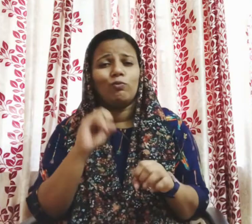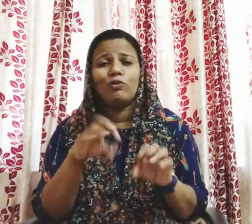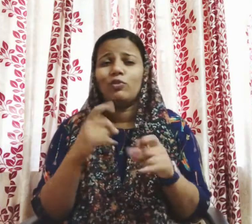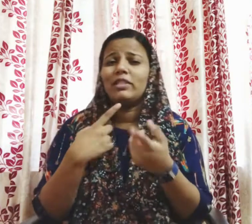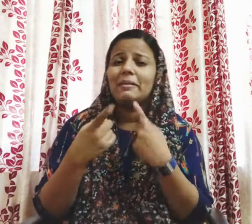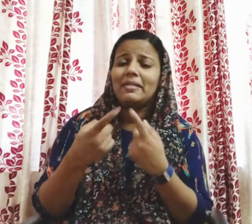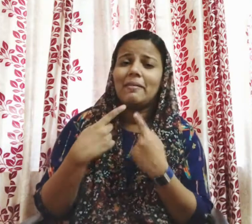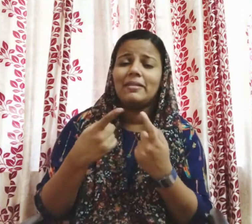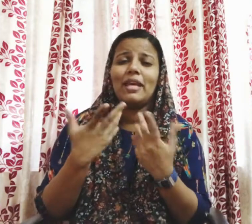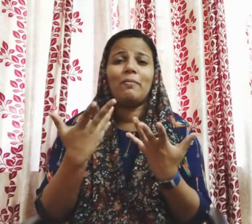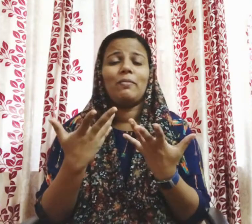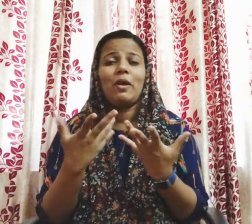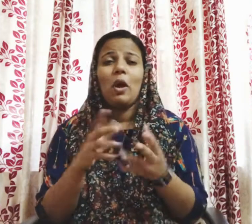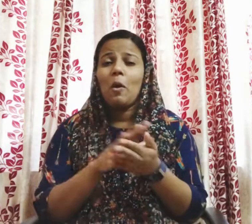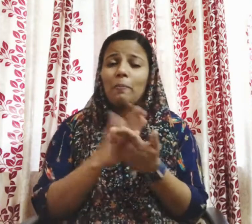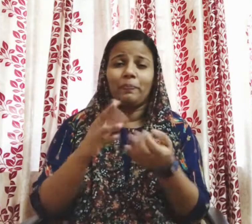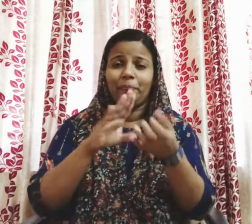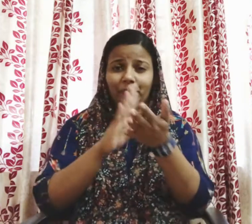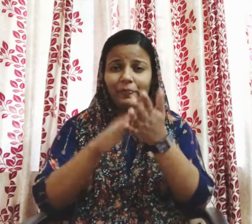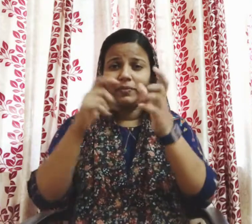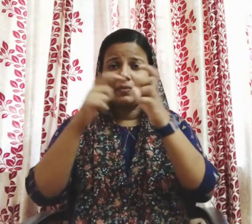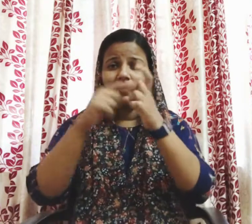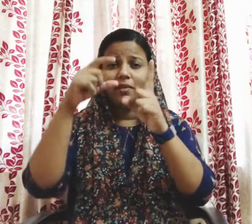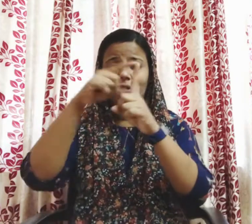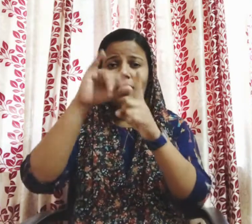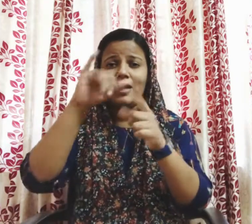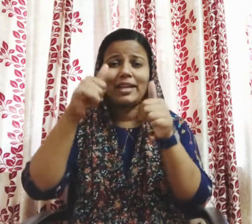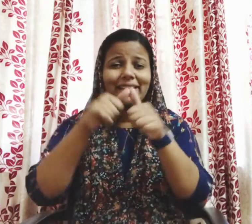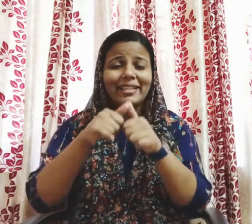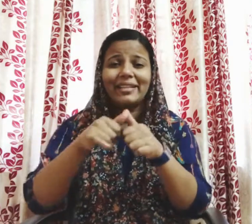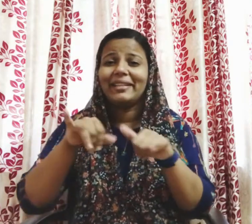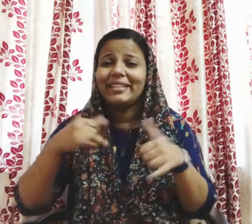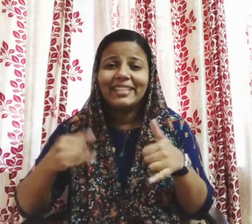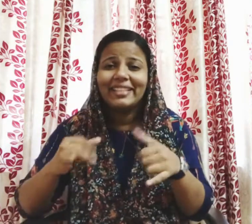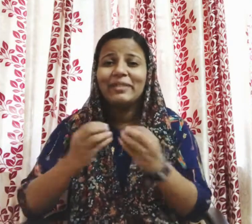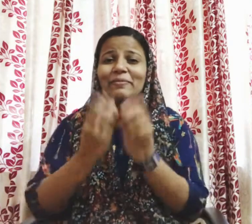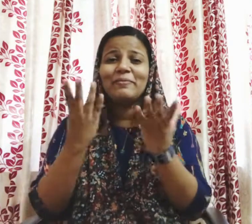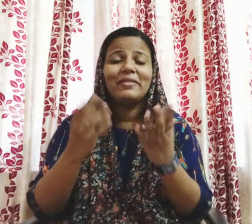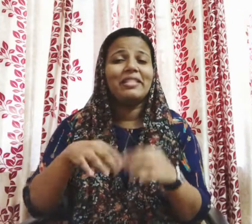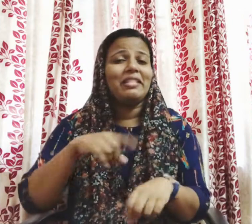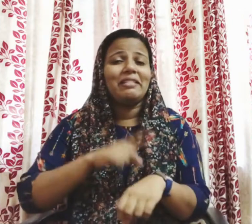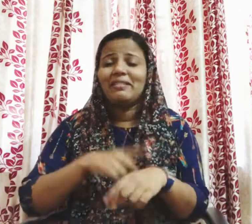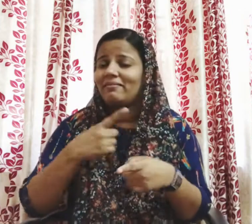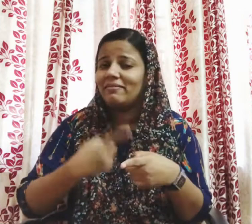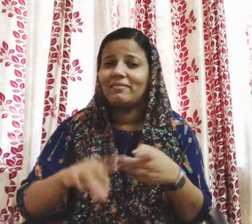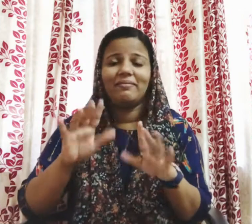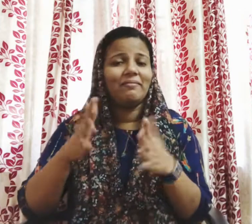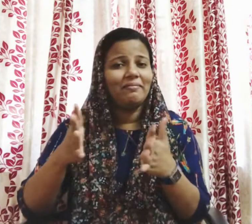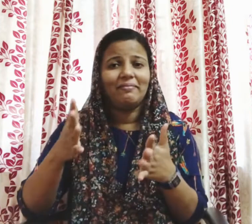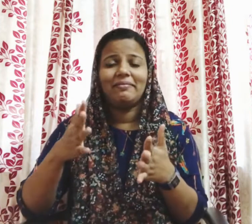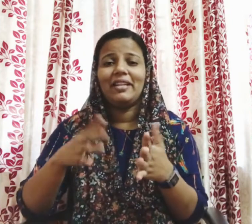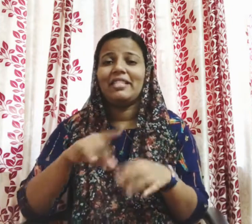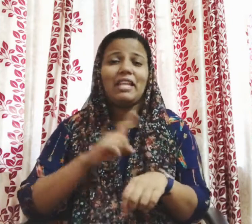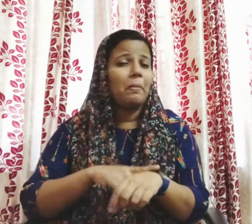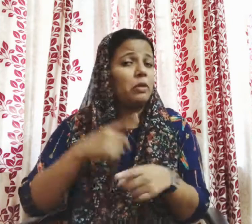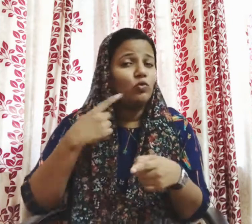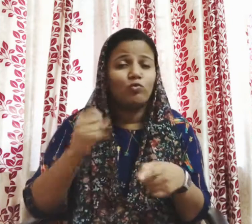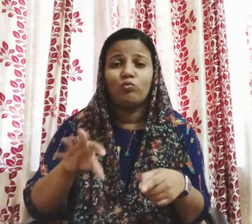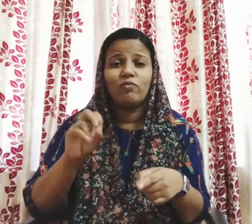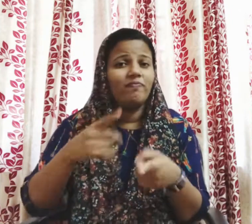പറഞ്ഞും, അനാവശ്യമായി അവൻ സോഷ്യൽ മീഡിയയുടെ മുമ്പിലിരുന്നും അവൻ ഗെയിം കളിച്ചും, അതുപോലെ തന്നെ വെറുതെ നമ്മുടെ സമയം വേസ്റ്റ്